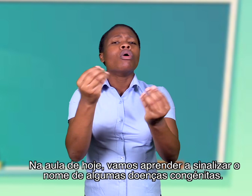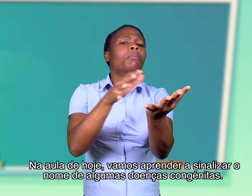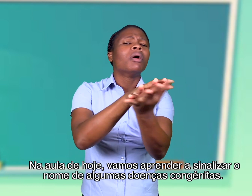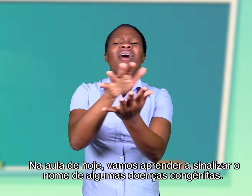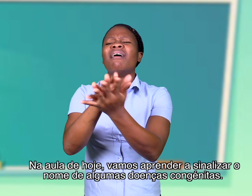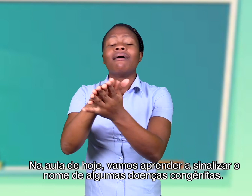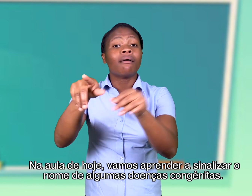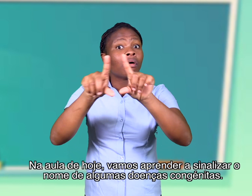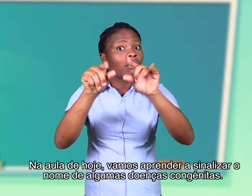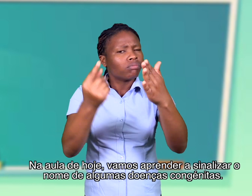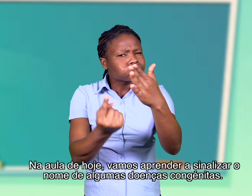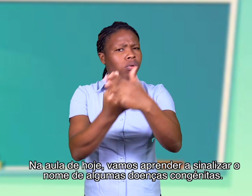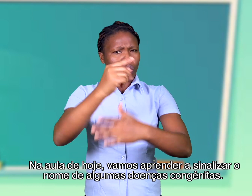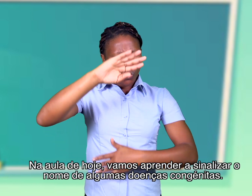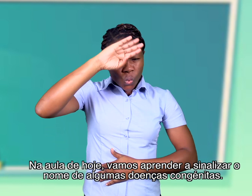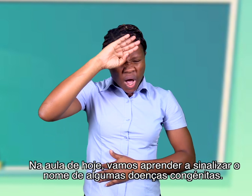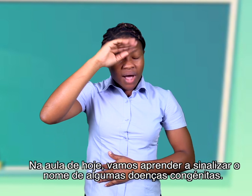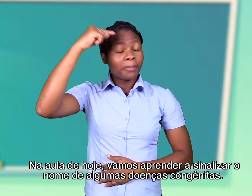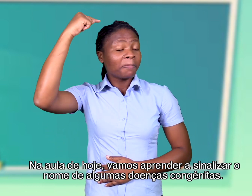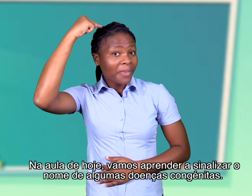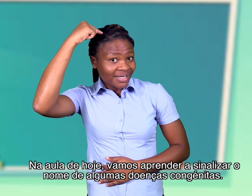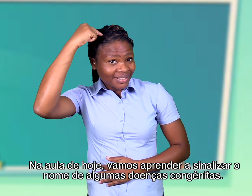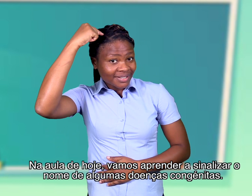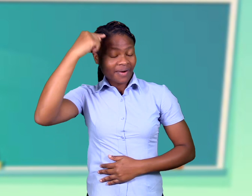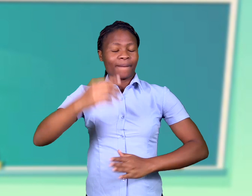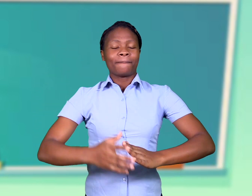sinalizar o nome de algumas doenças congênitas.